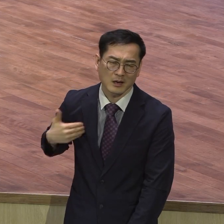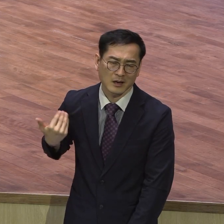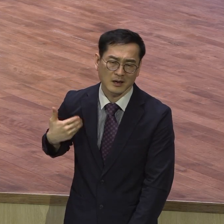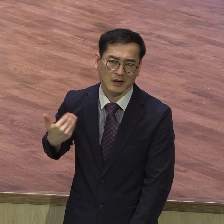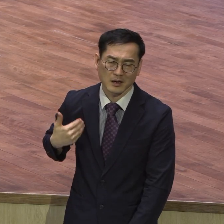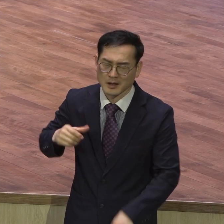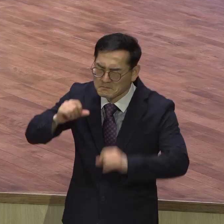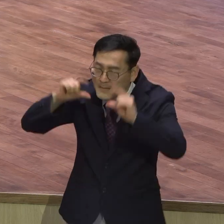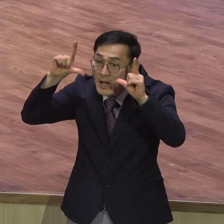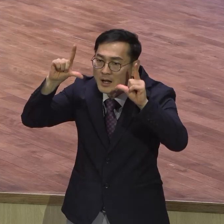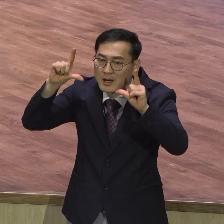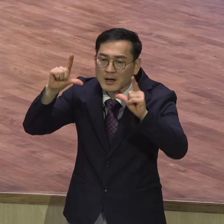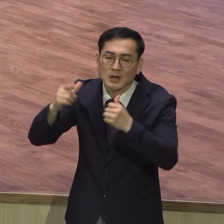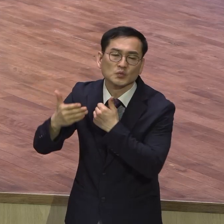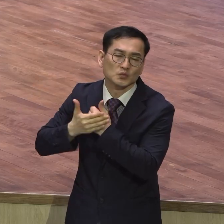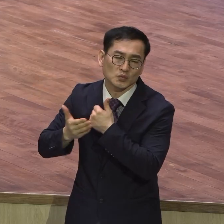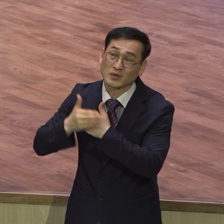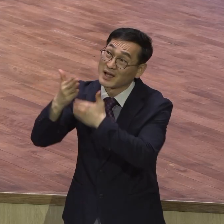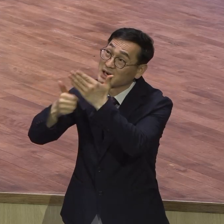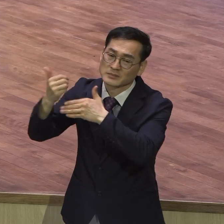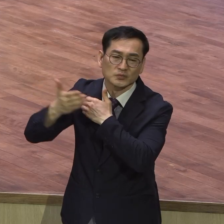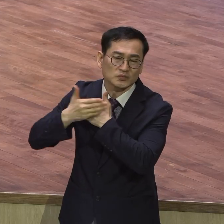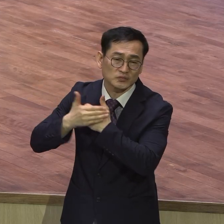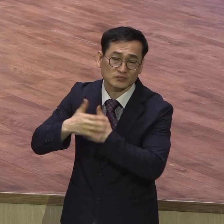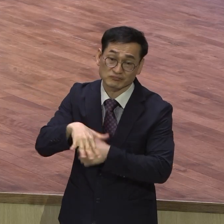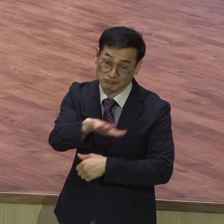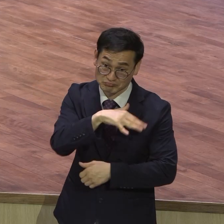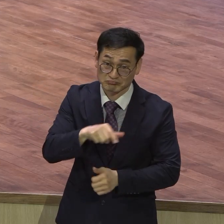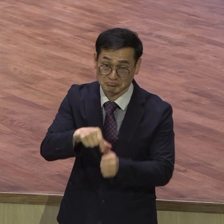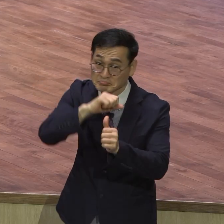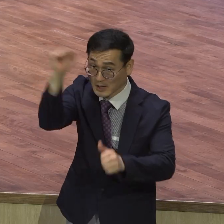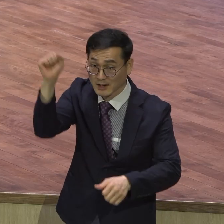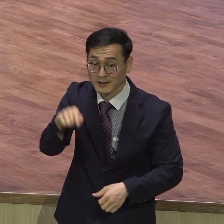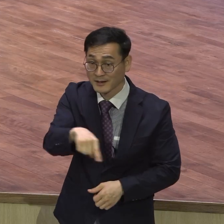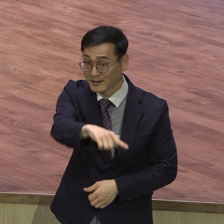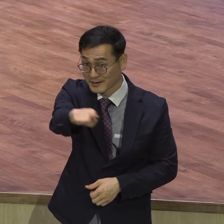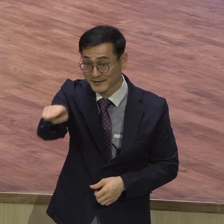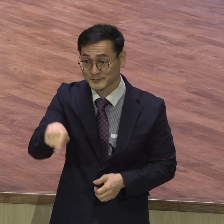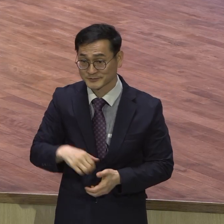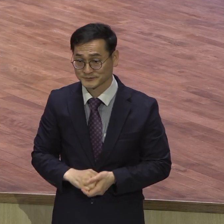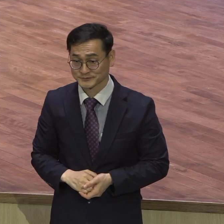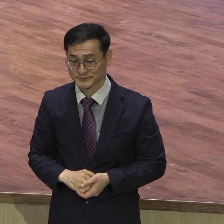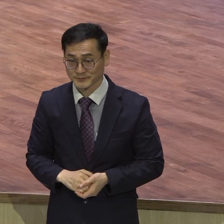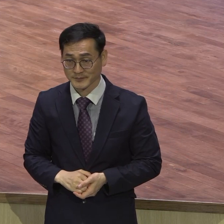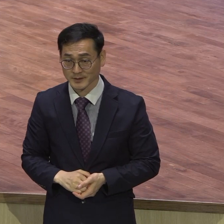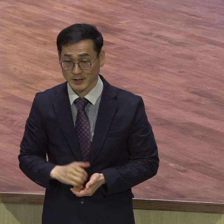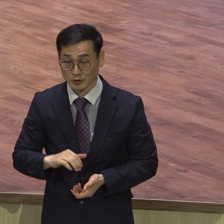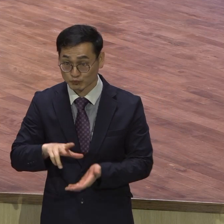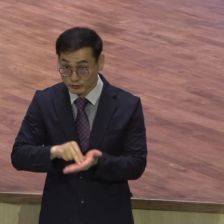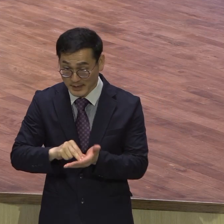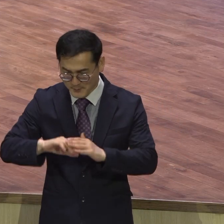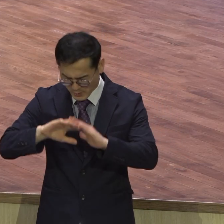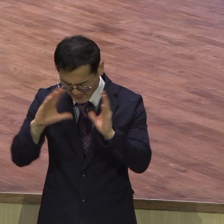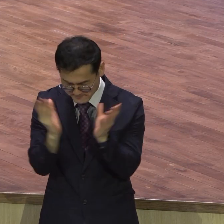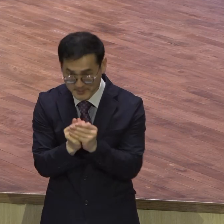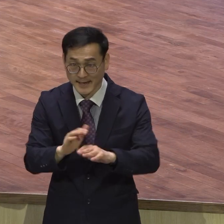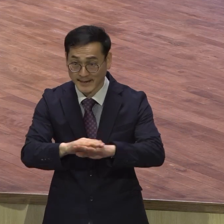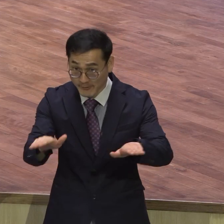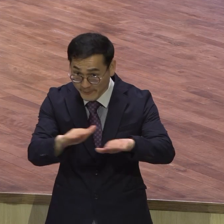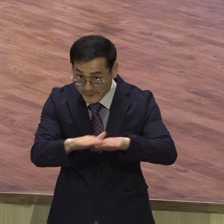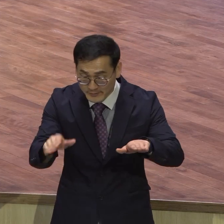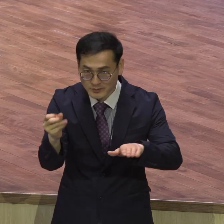다시 말해서 창세기 3장 모든 문제를 완벽하게 해결해 주시며 주시뿐만